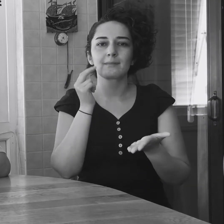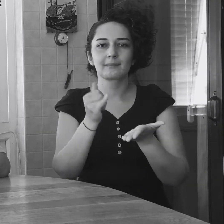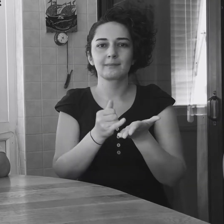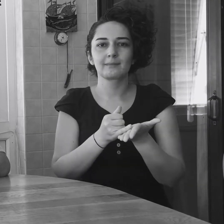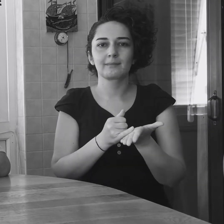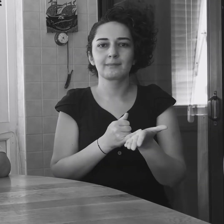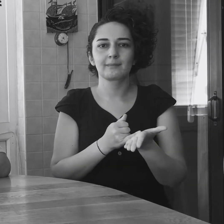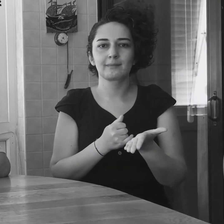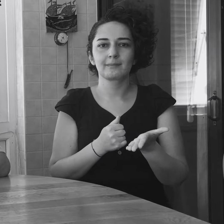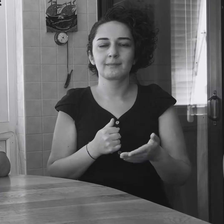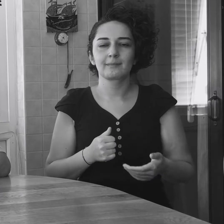şekerle bal.